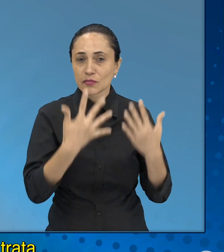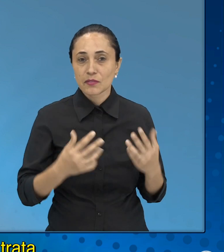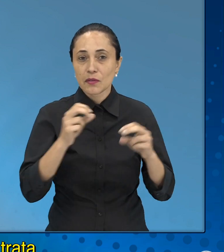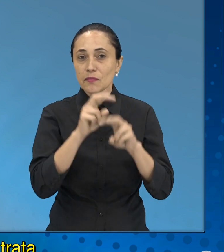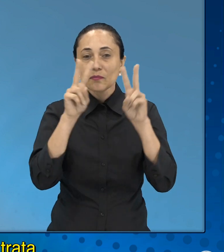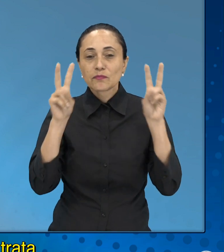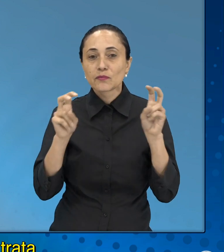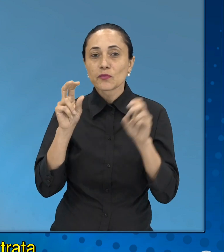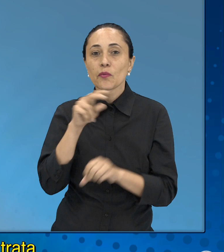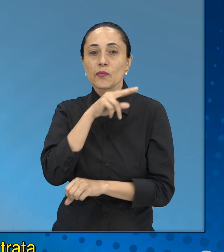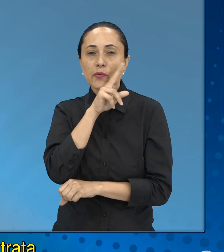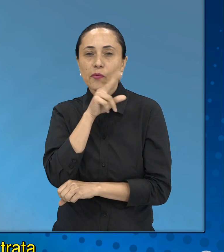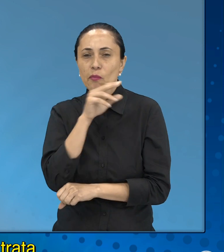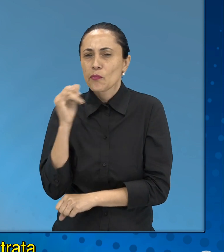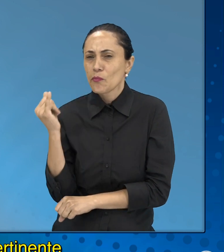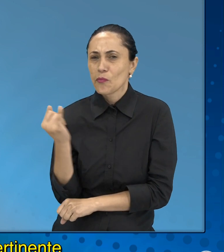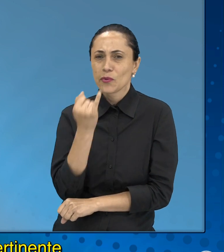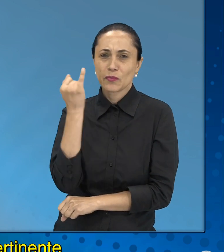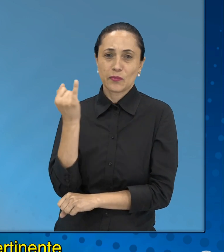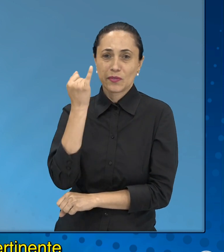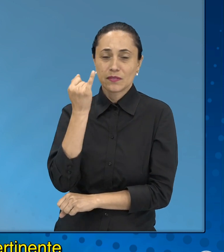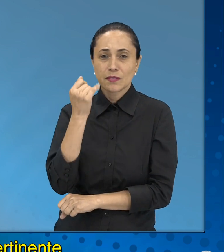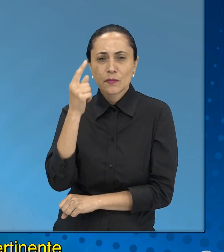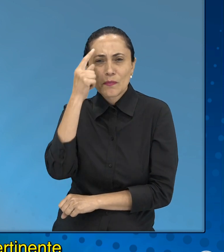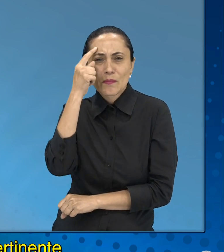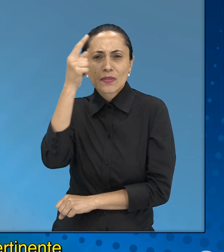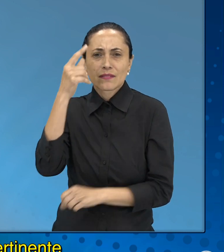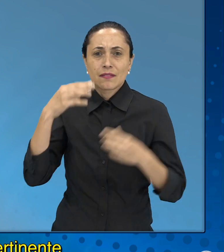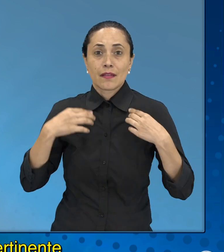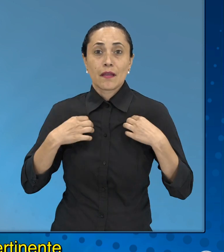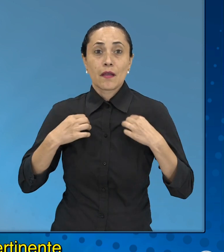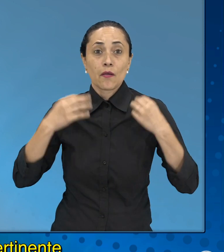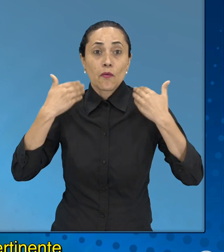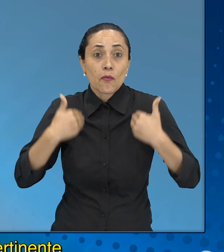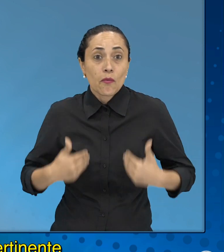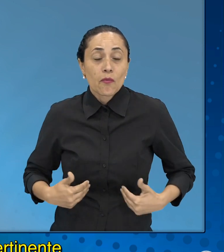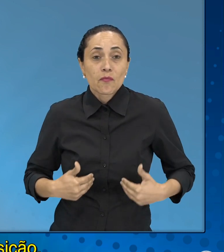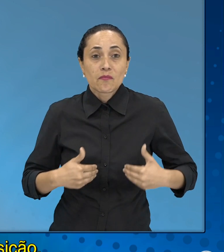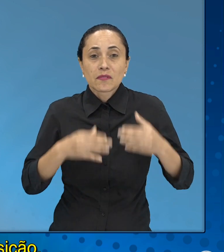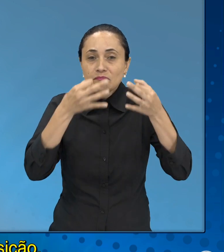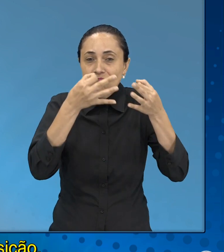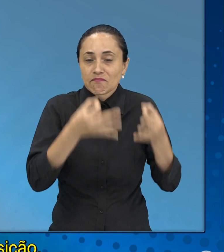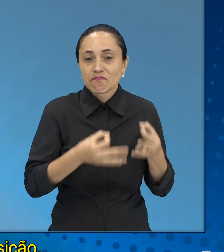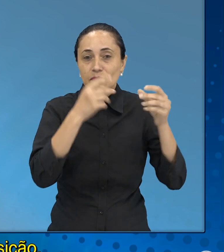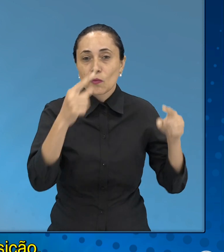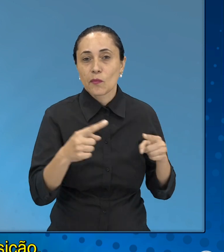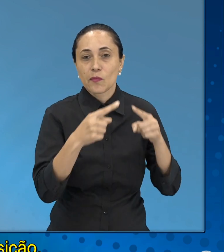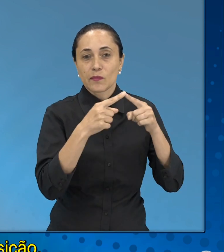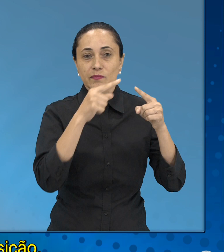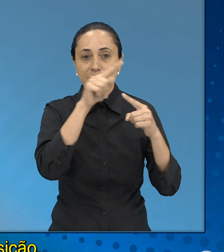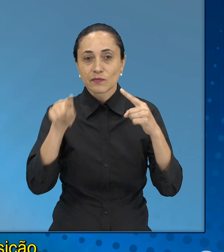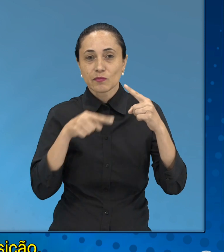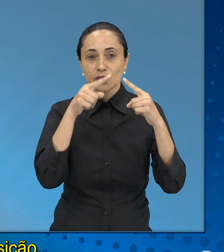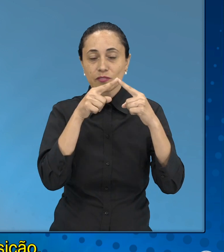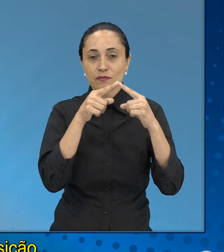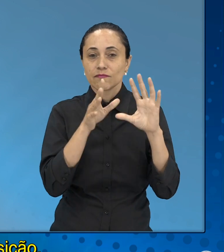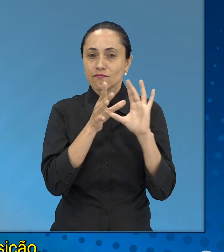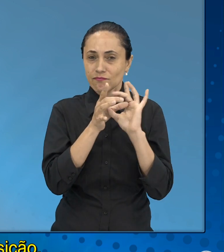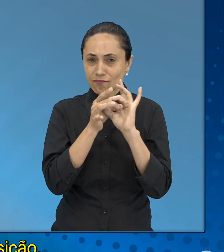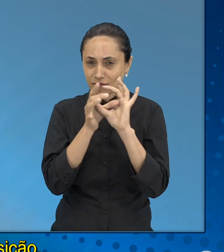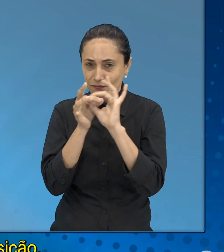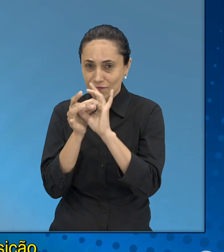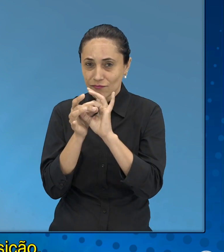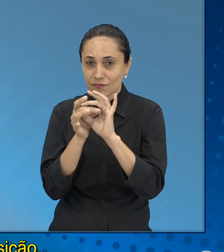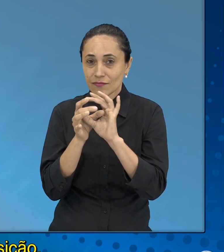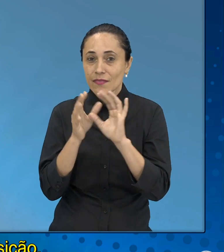que a narrativa trata de uma cobra curandeira, penso ser bastante pertinente a indumentária utilizada na composição,